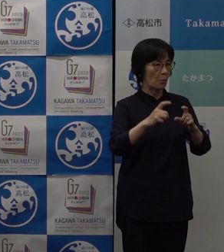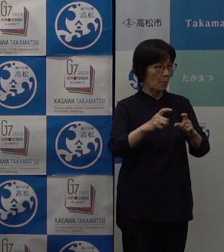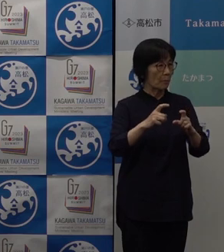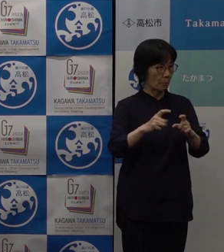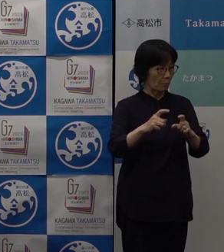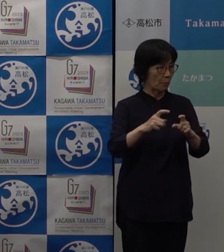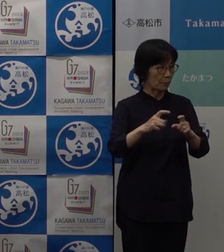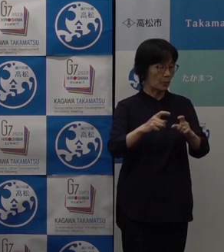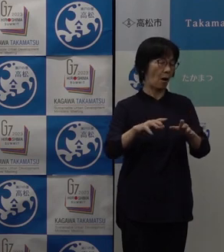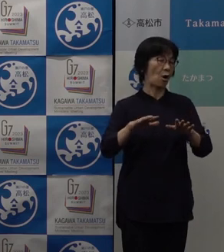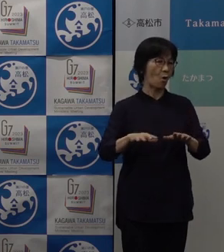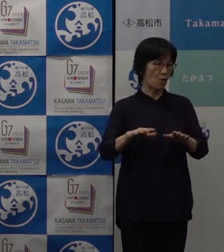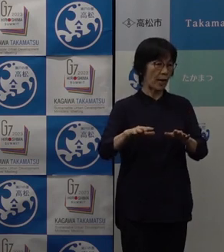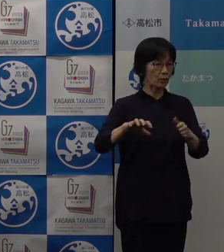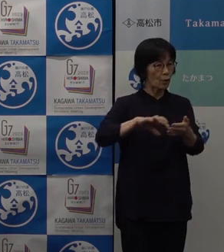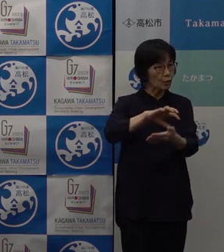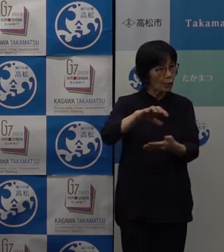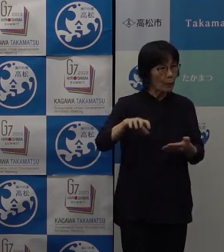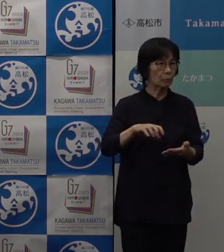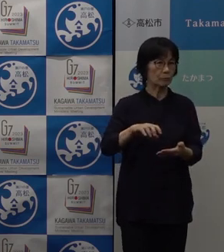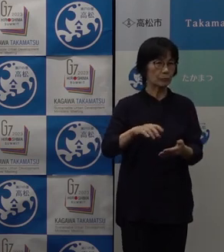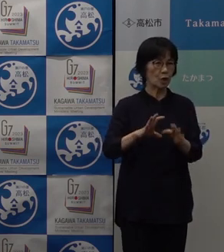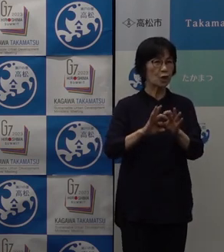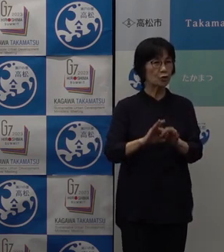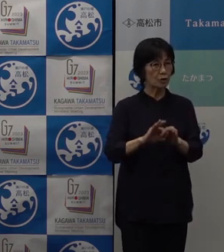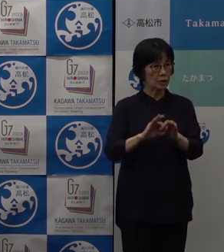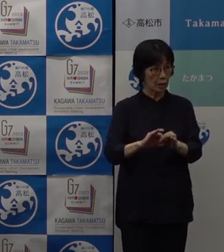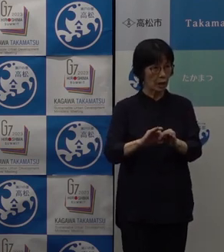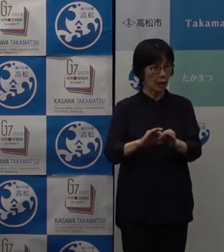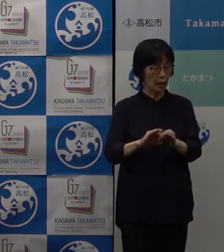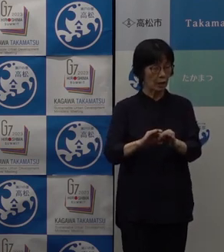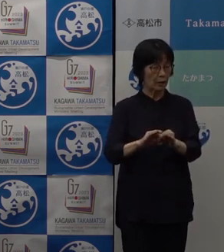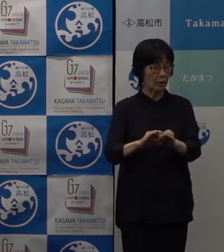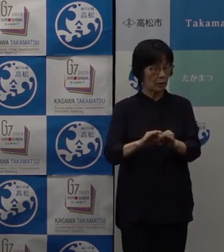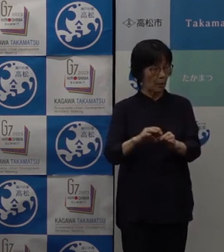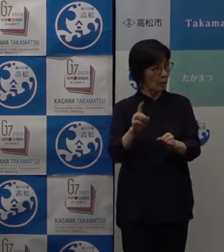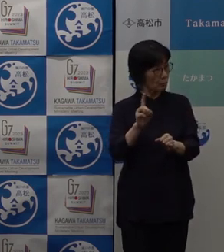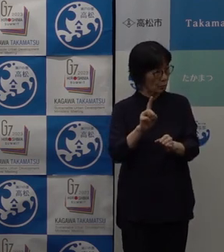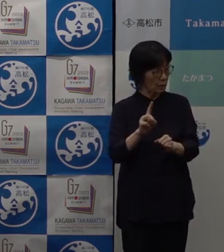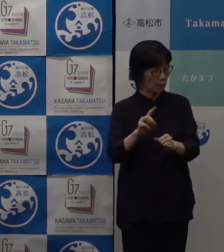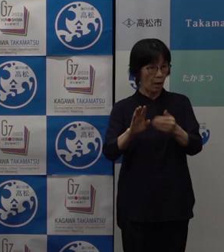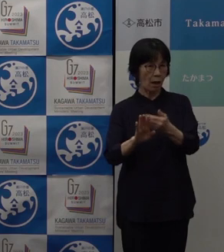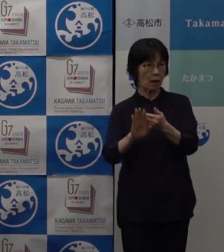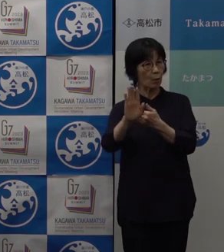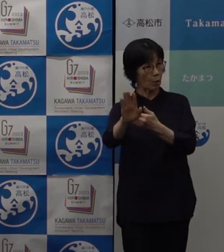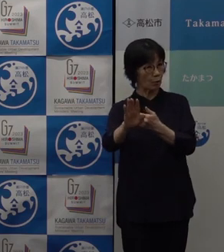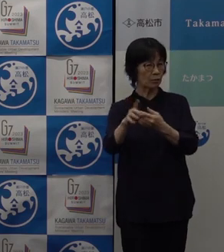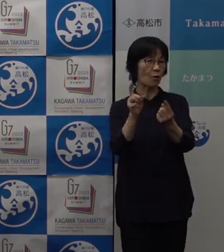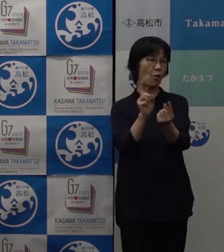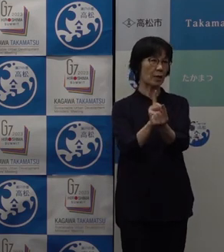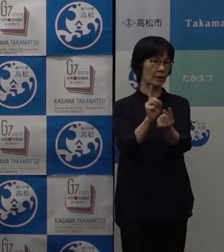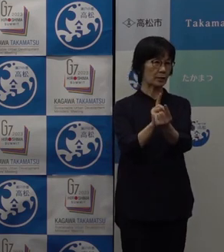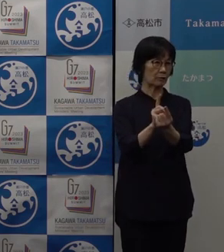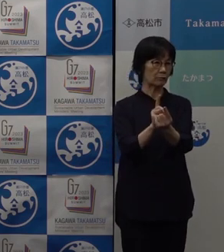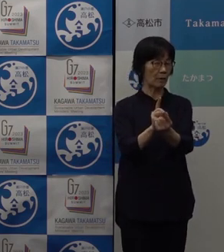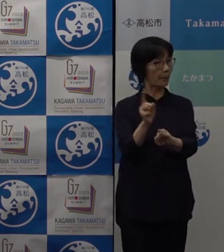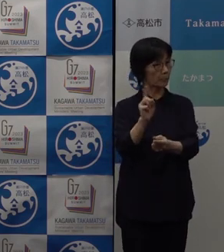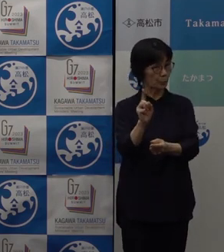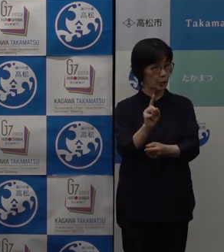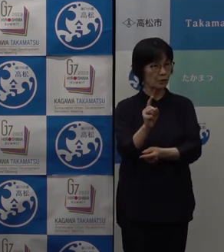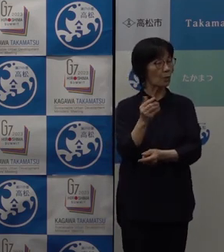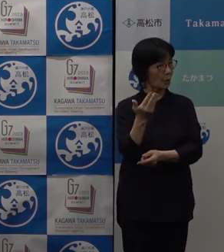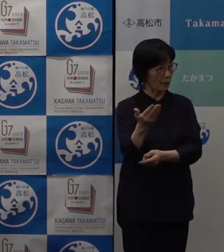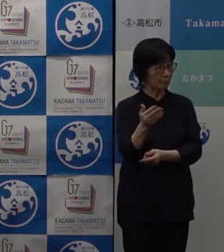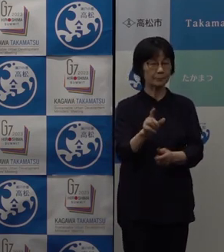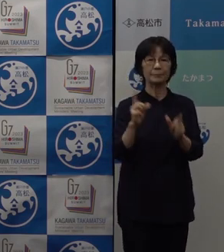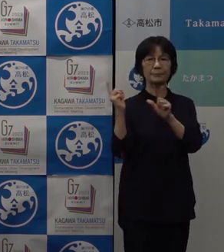中、今回のトラブルについて の受け止めと今後の再発防止策を改めて教えてください。 は